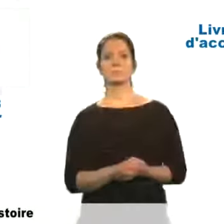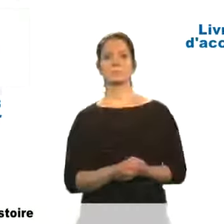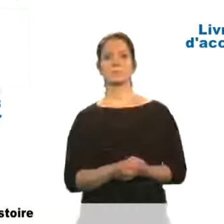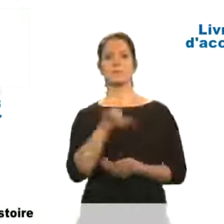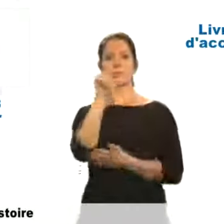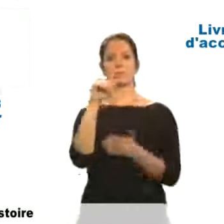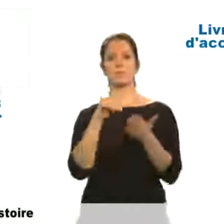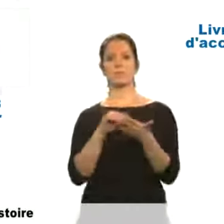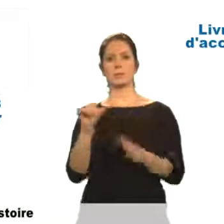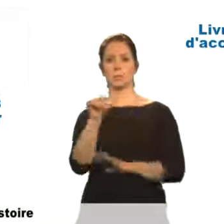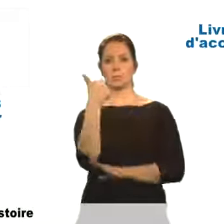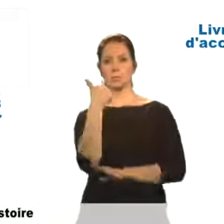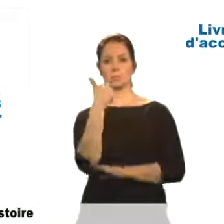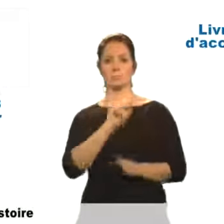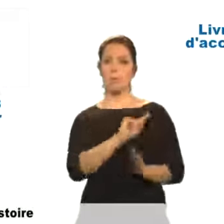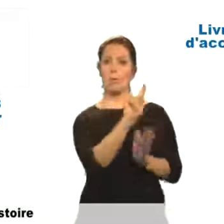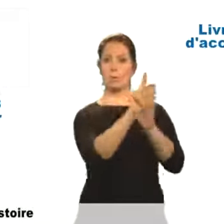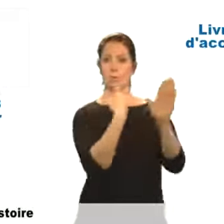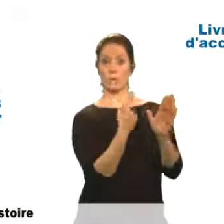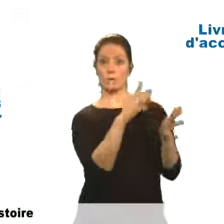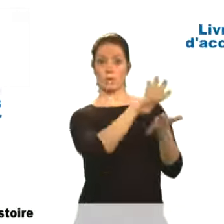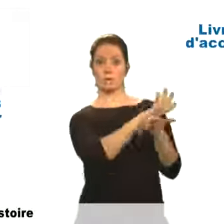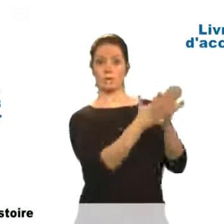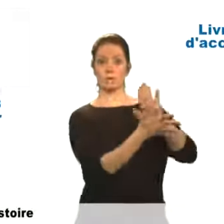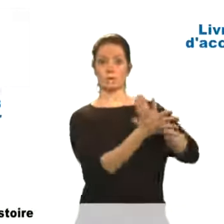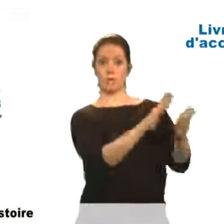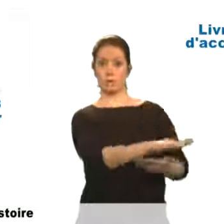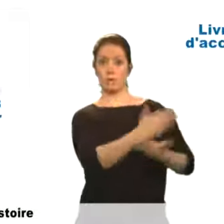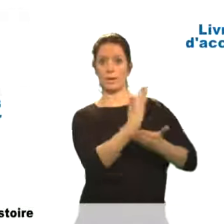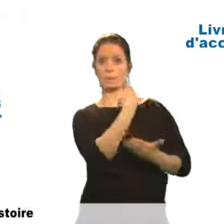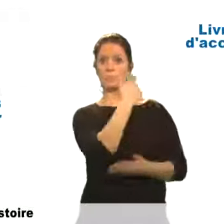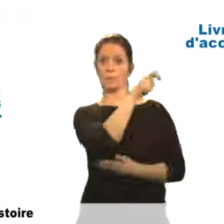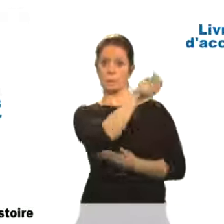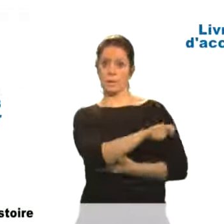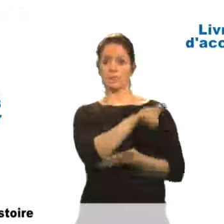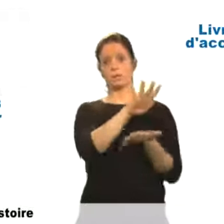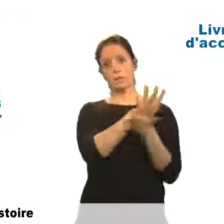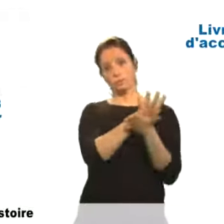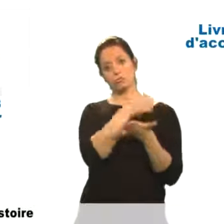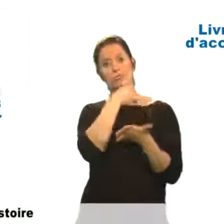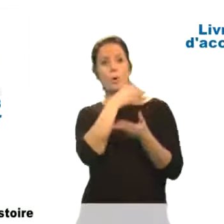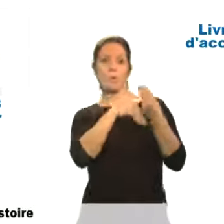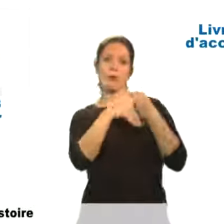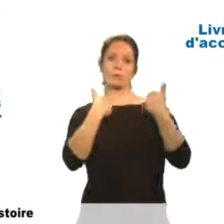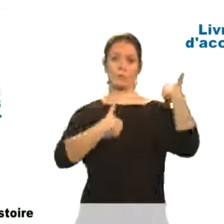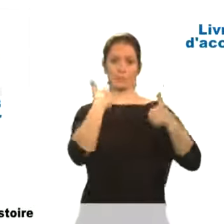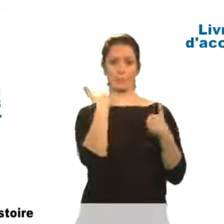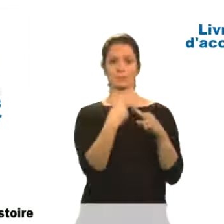2011. Reprise de l'activité de l'association d'aide aux personnes âgées ou handicapées AAPAH du